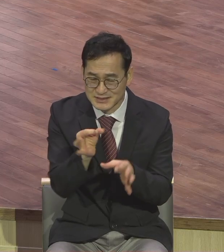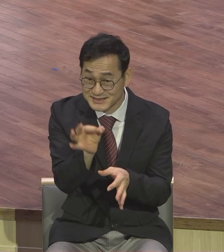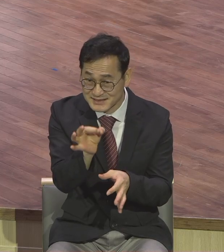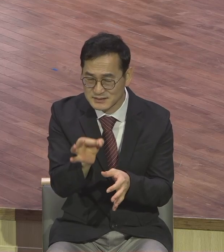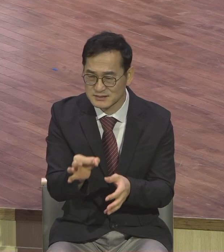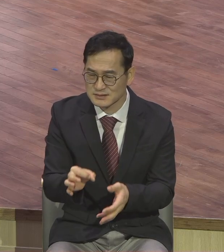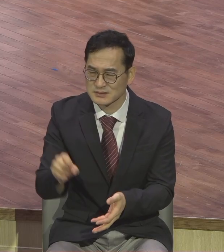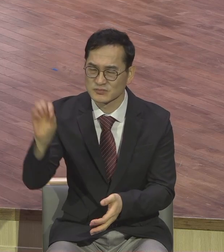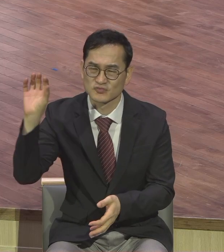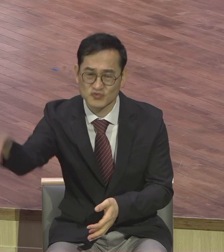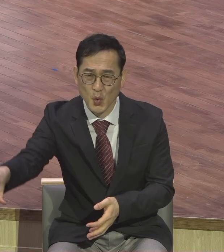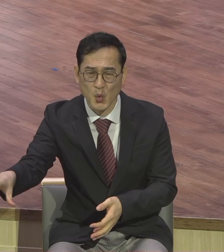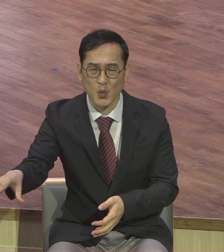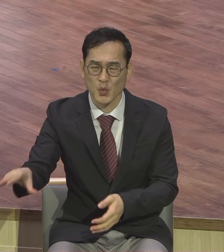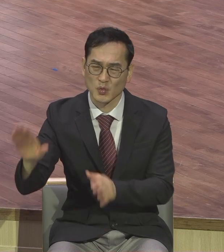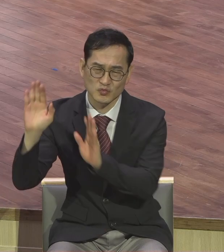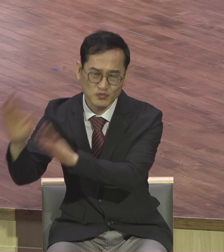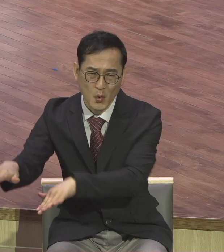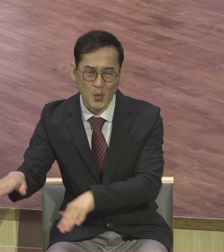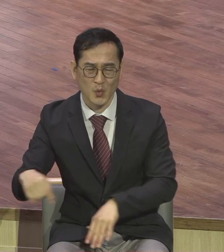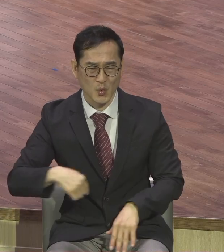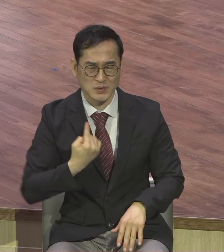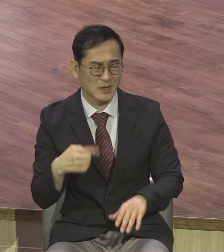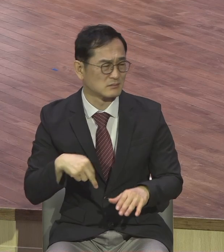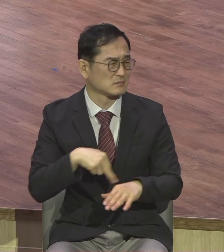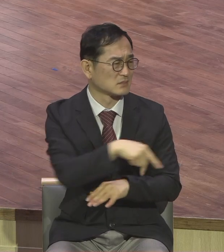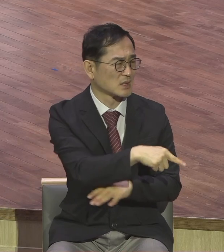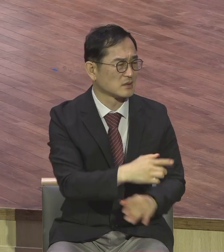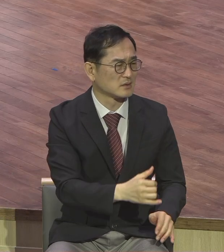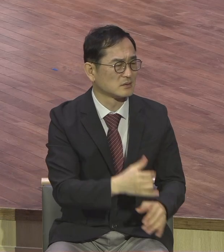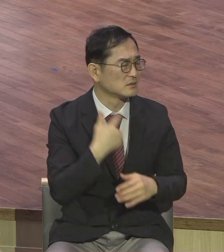물러가서 스스로 목매어 죽은지라.